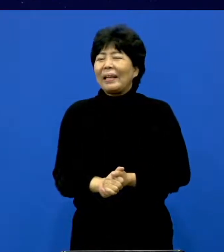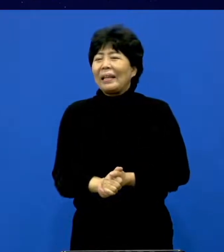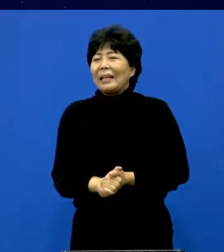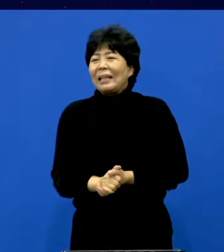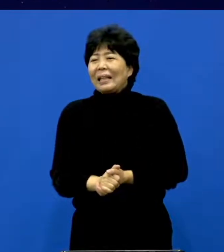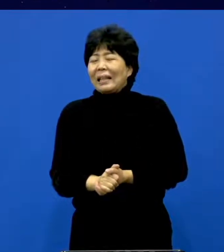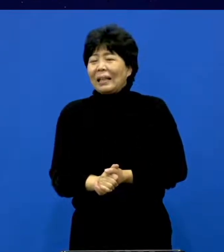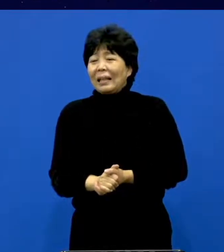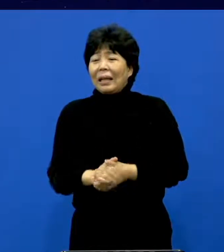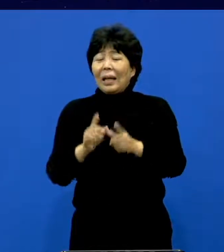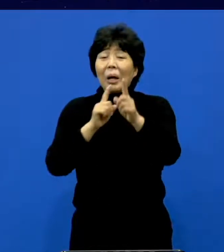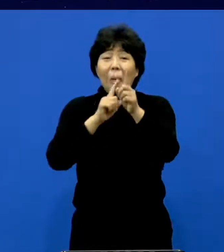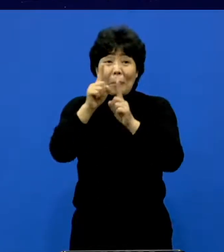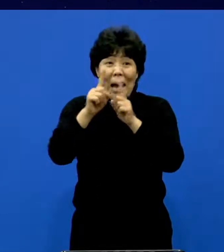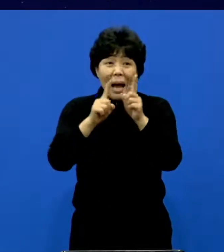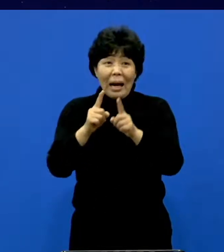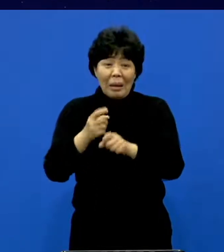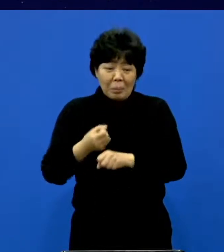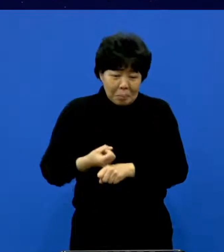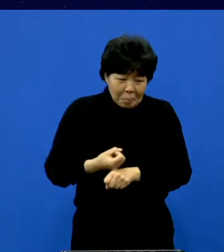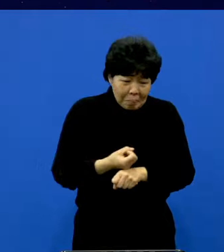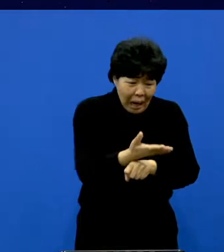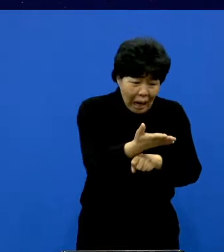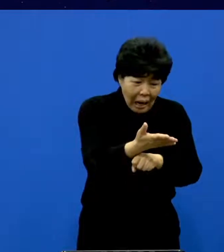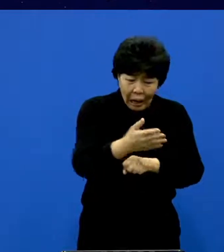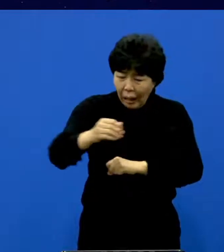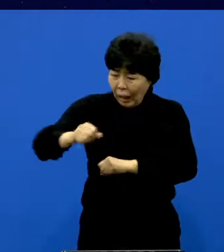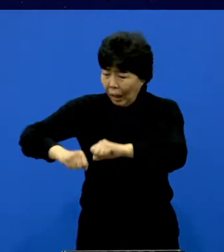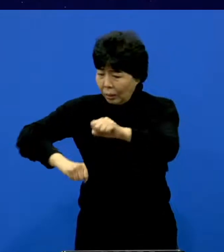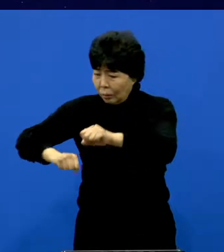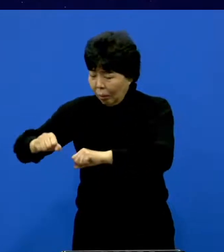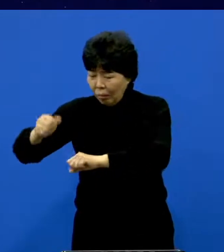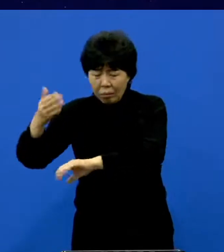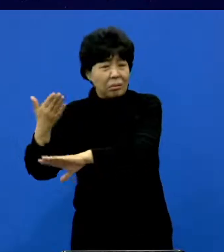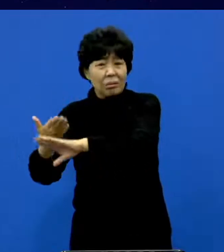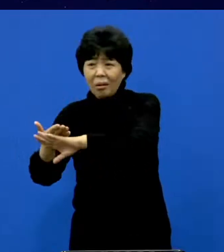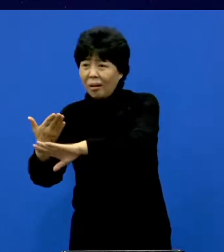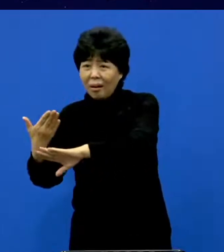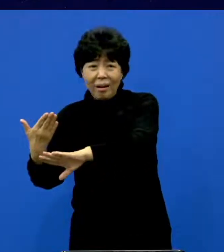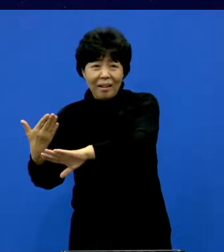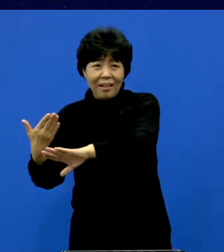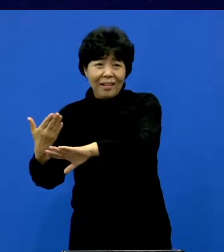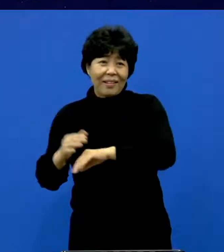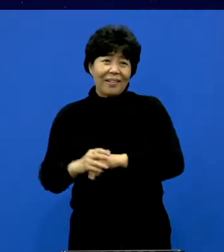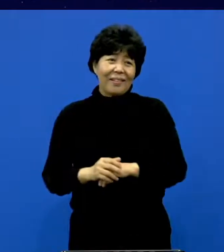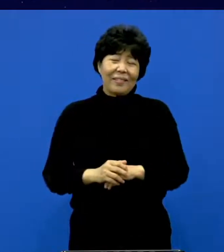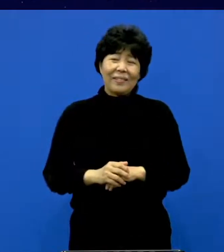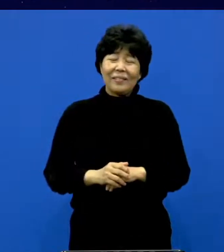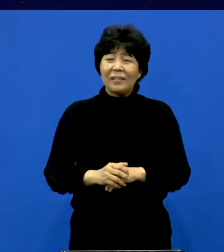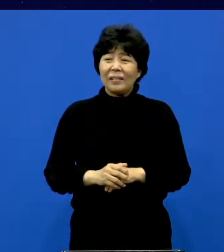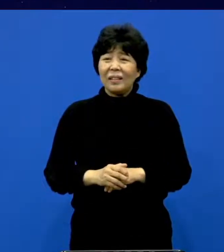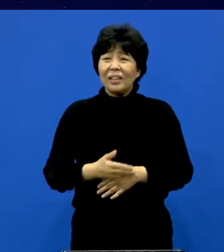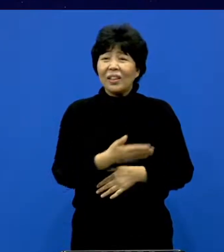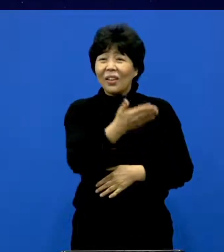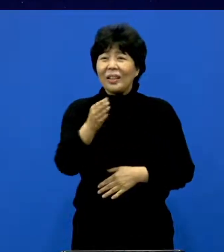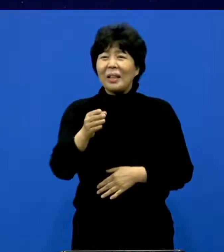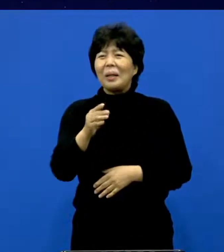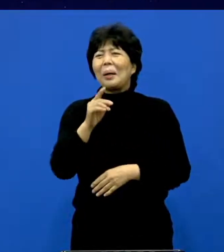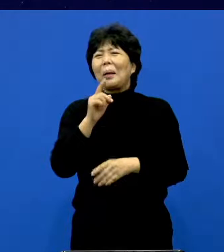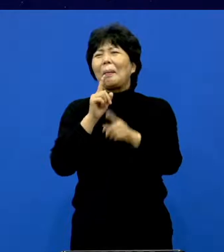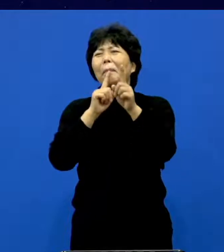전하는 말과 보여주는 행동 사이의 모순. 이게 오늘 딜레마예요, 우리의 딜레마. 너희들 말만 하지 말라는 거,